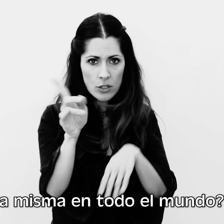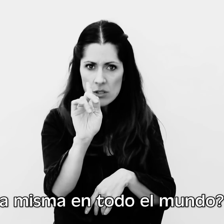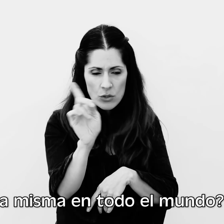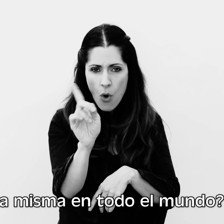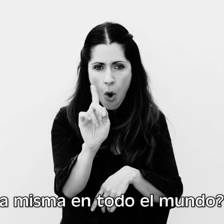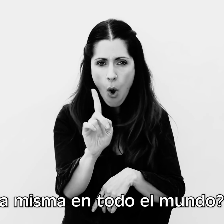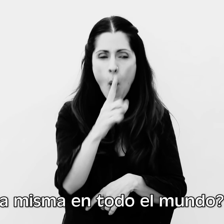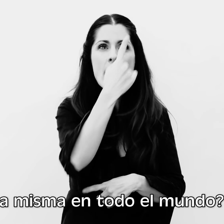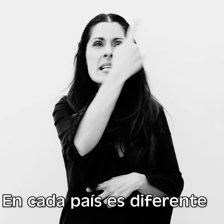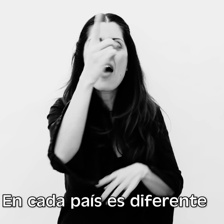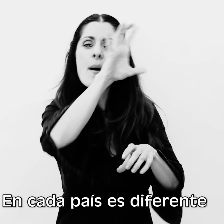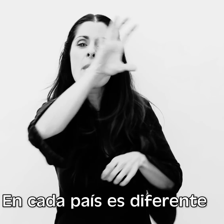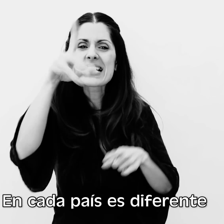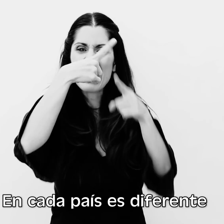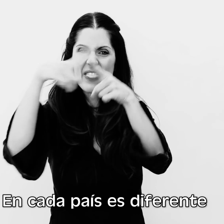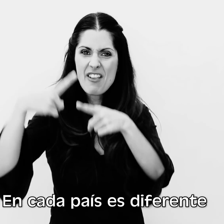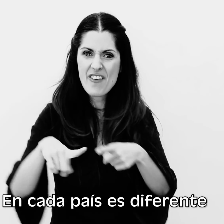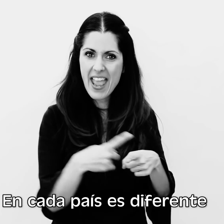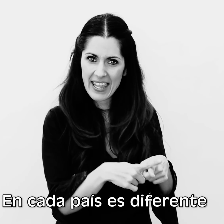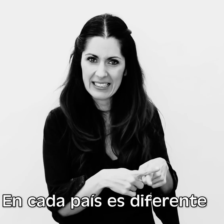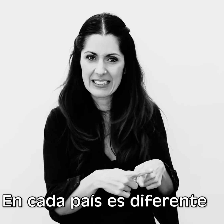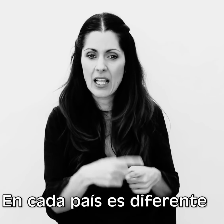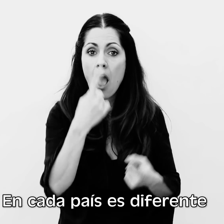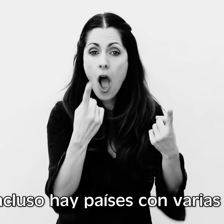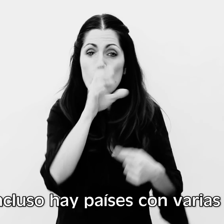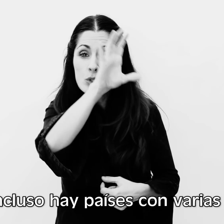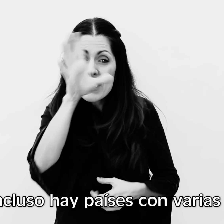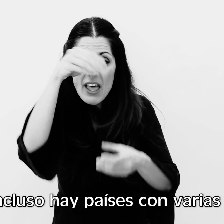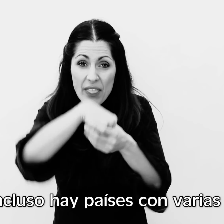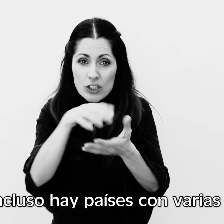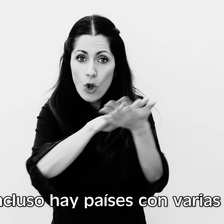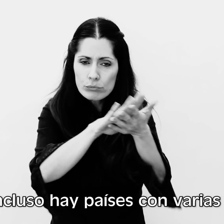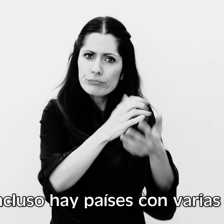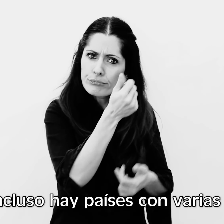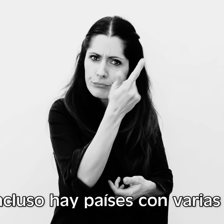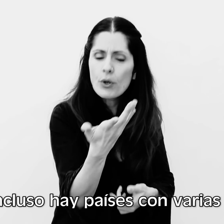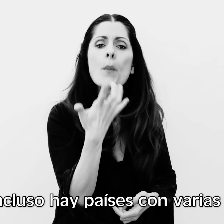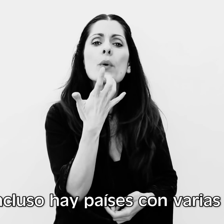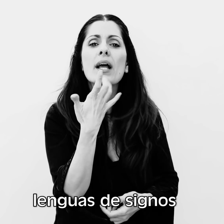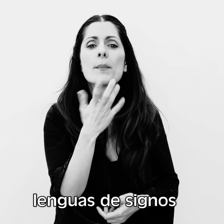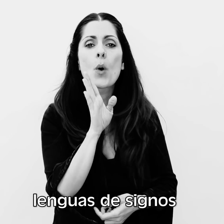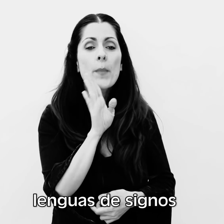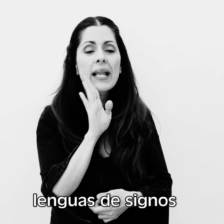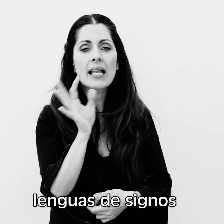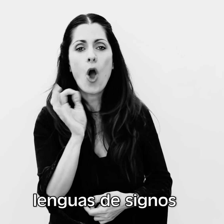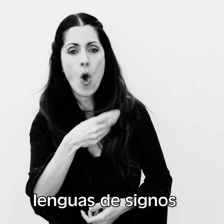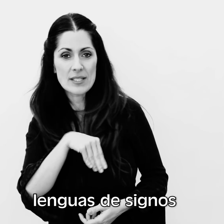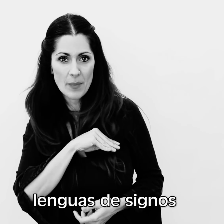despedirme Y duermo por no dar explicaciones a la gente Y duermo por si al